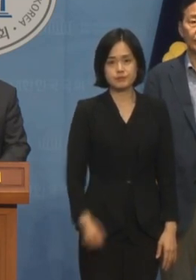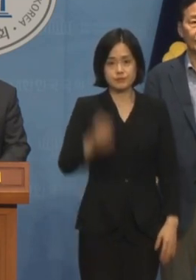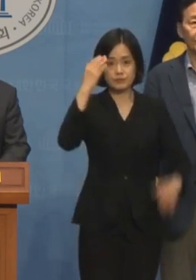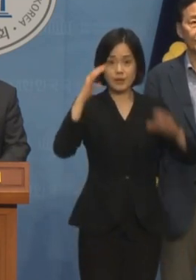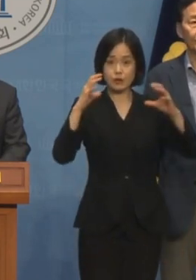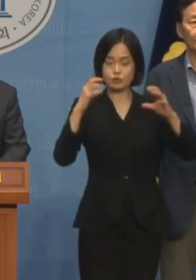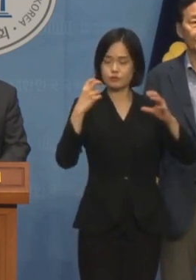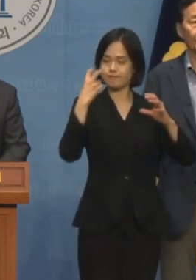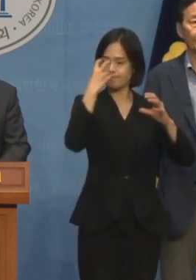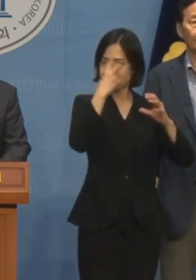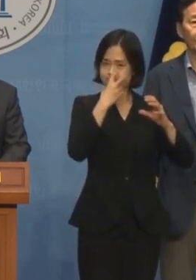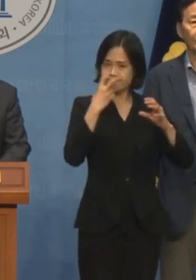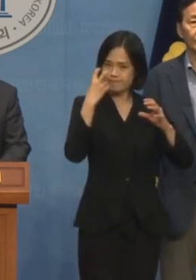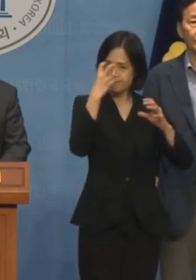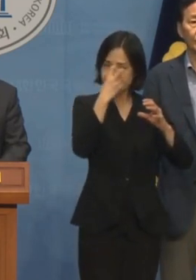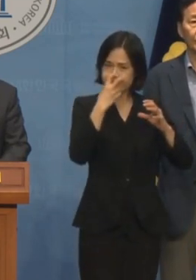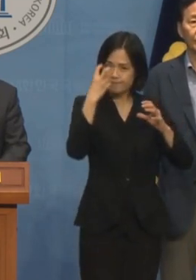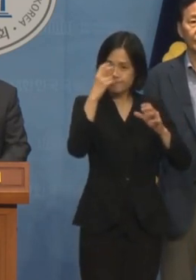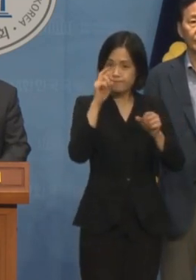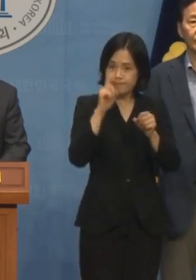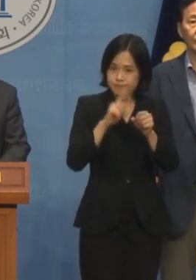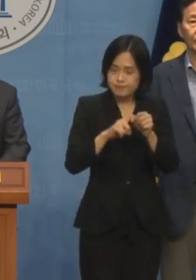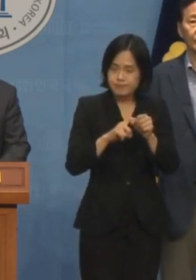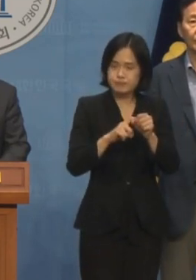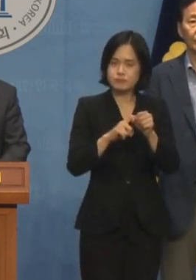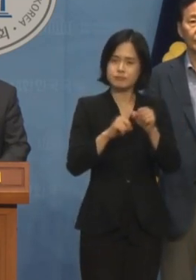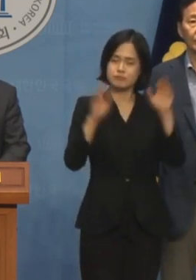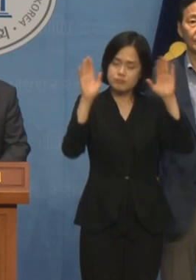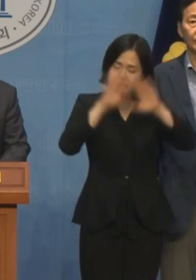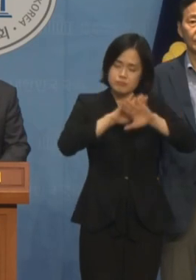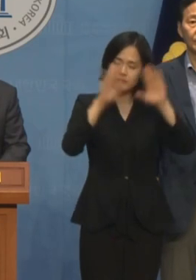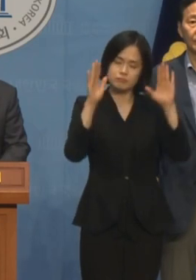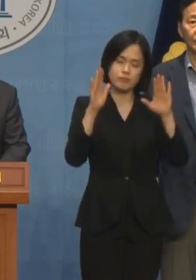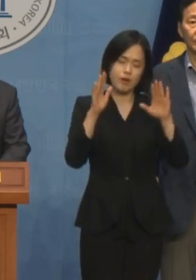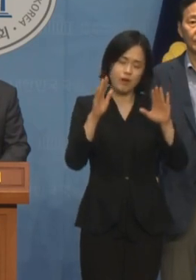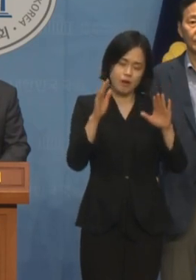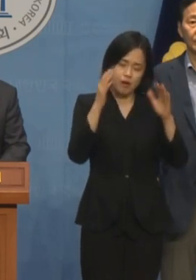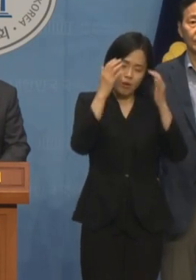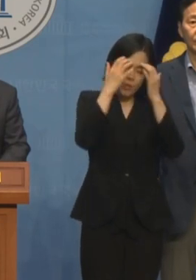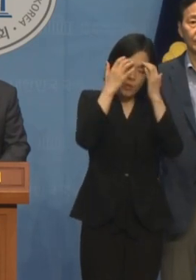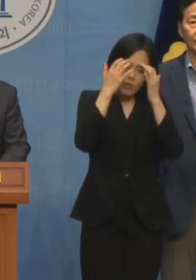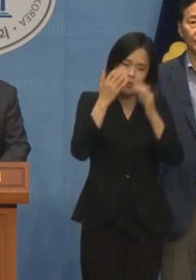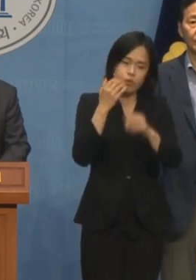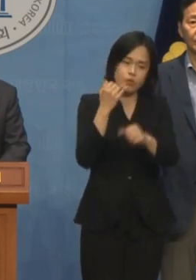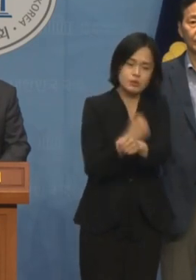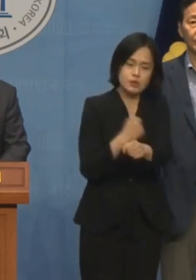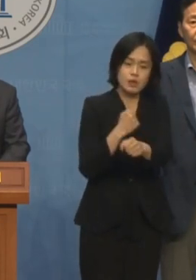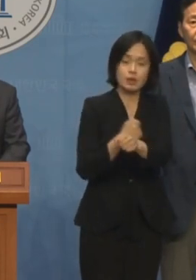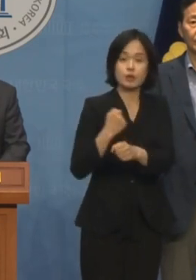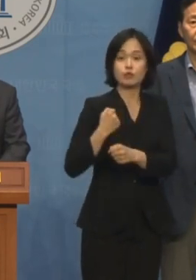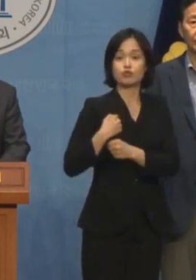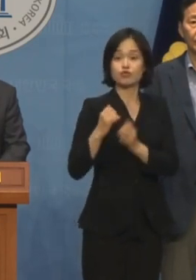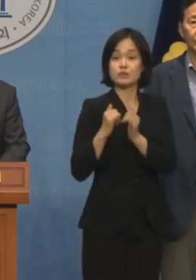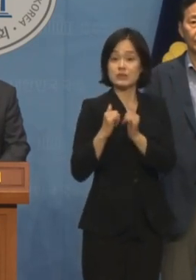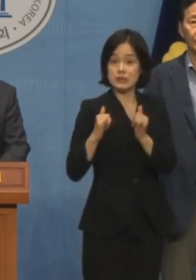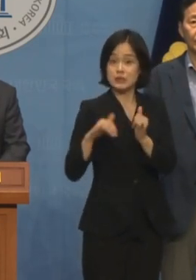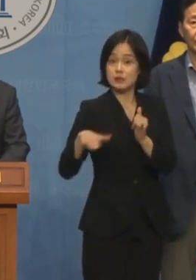대한민국을 지키기 위해서 불철주야 고생하는 군복을 입은 군인은